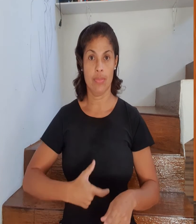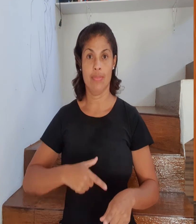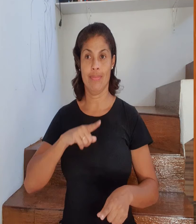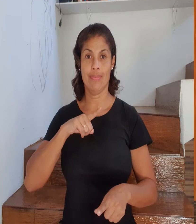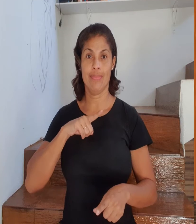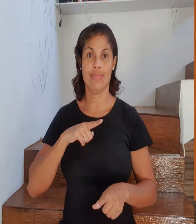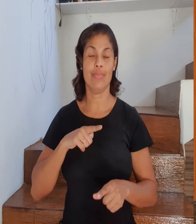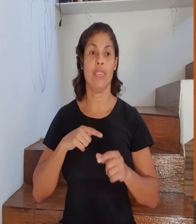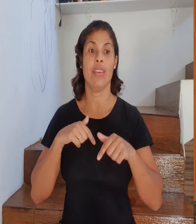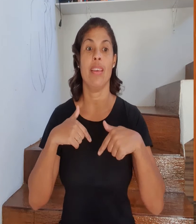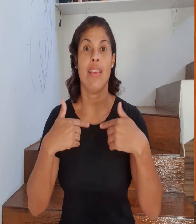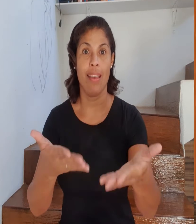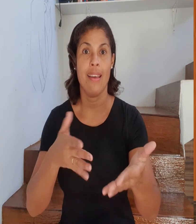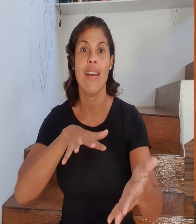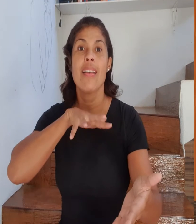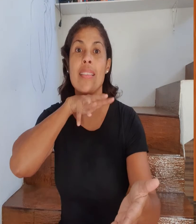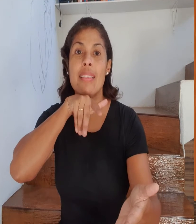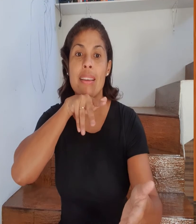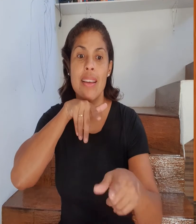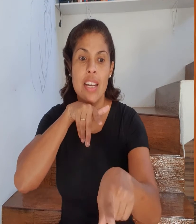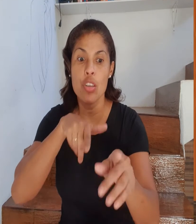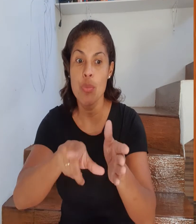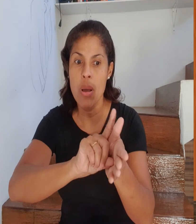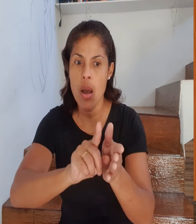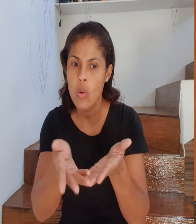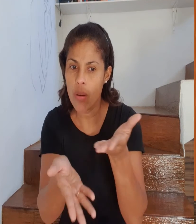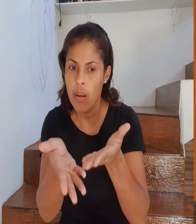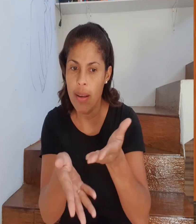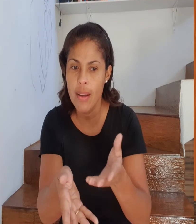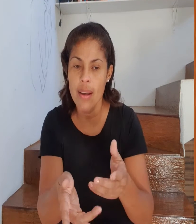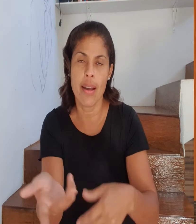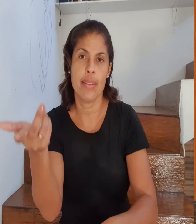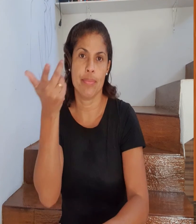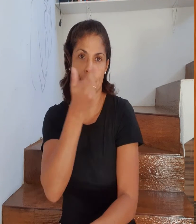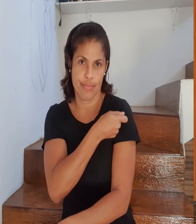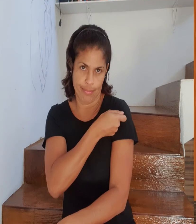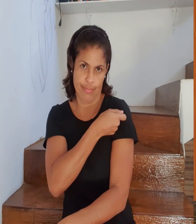paciente recebe anticorpos de animais previamente imunizados.